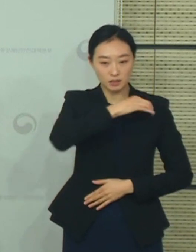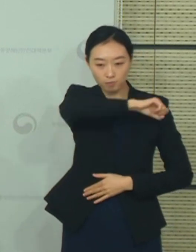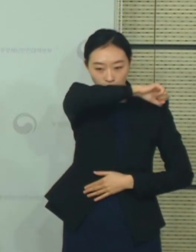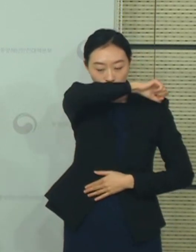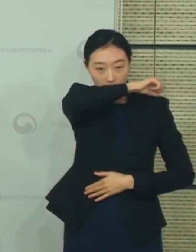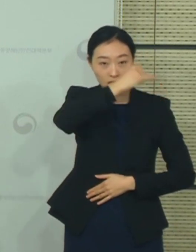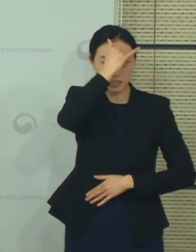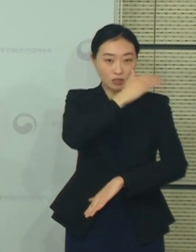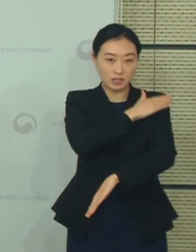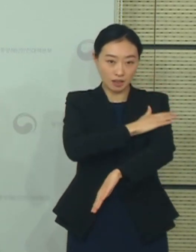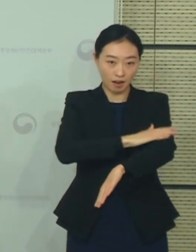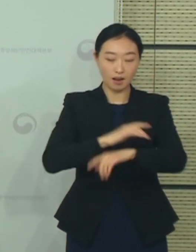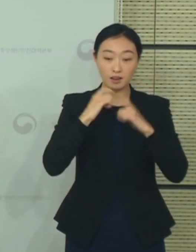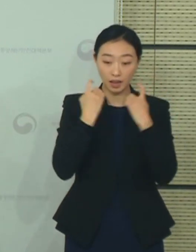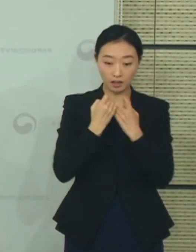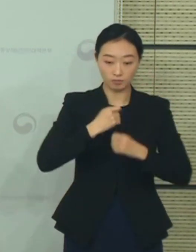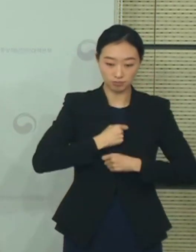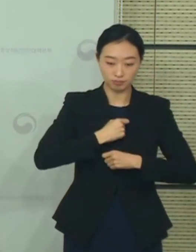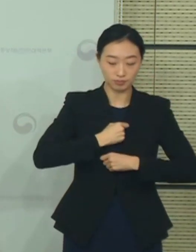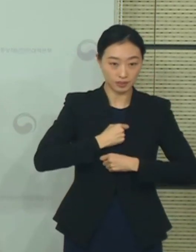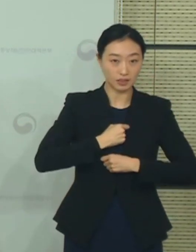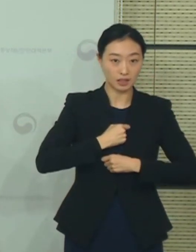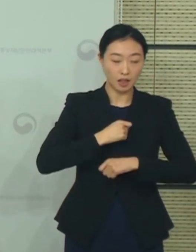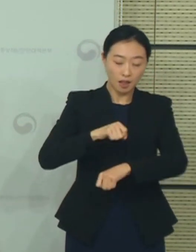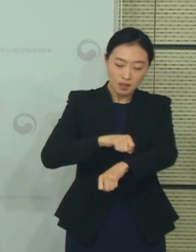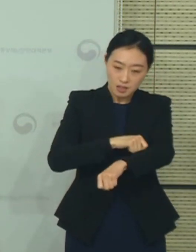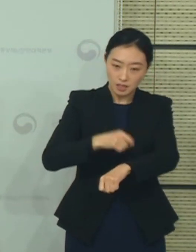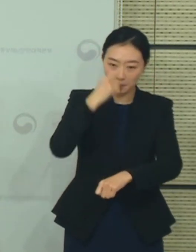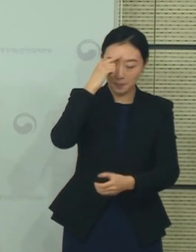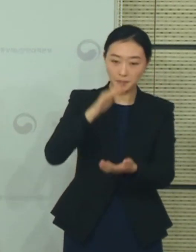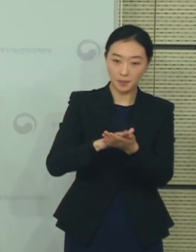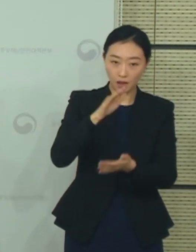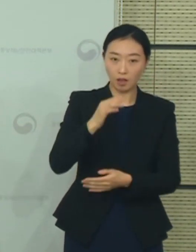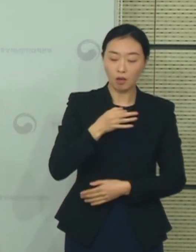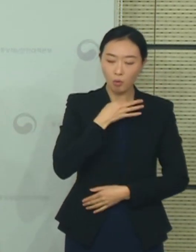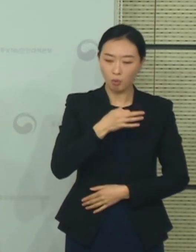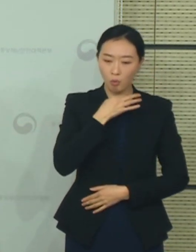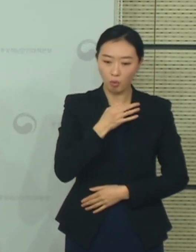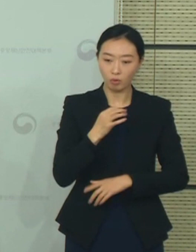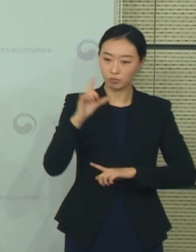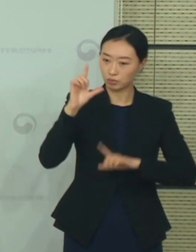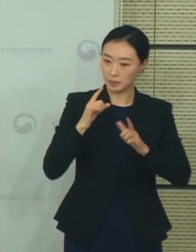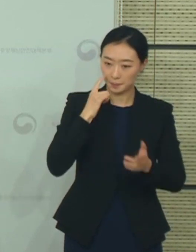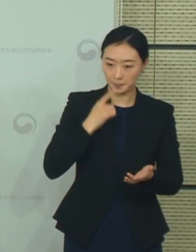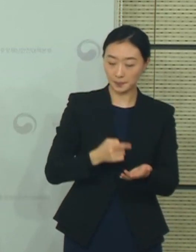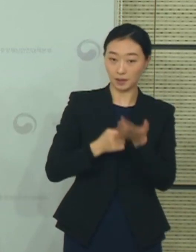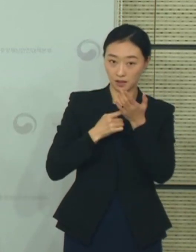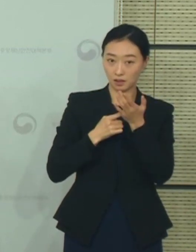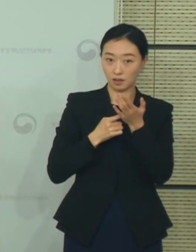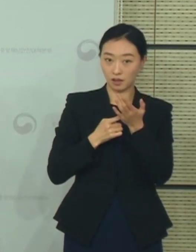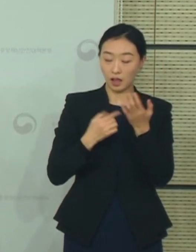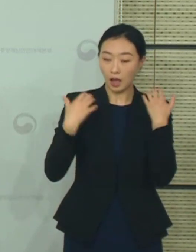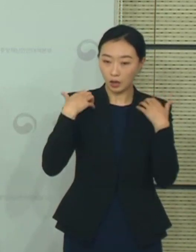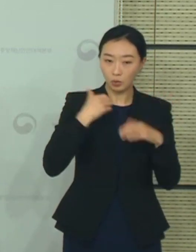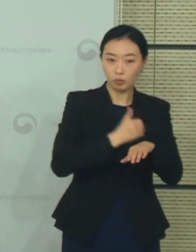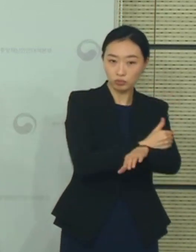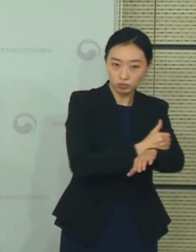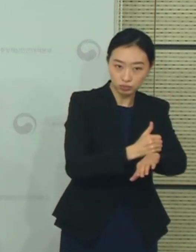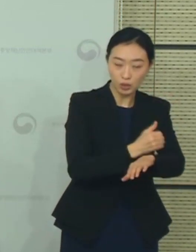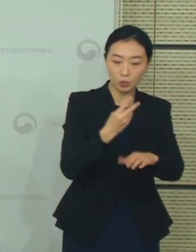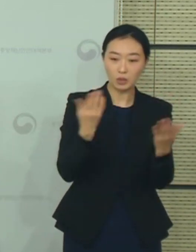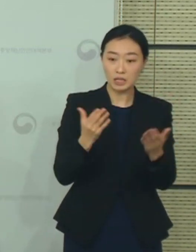개인위생수칙을 준수하여 주시기 바라며 특히 발열이나 호흡기 증상이 나타난 분들은 등교나 출근을 하지